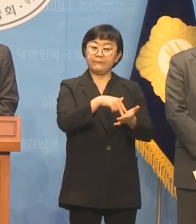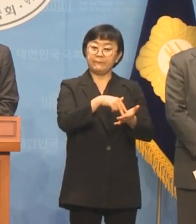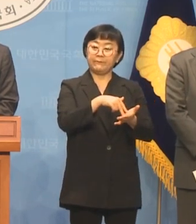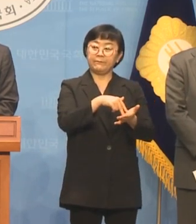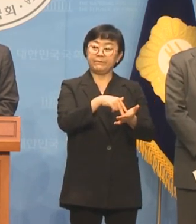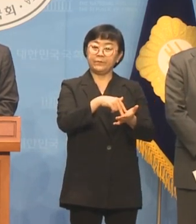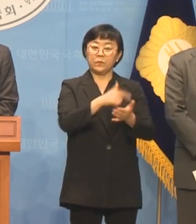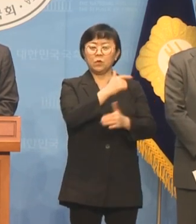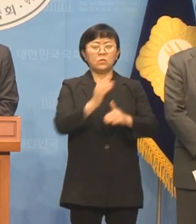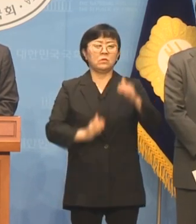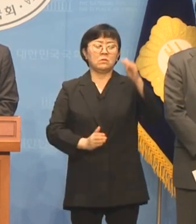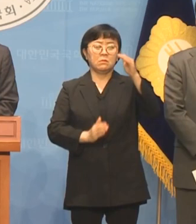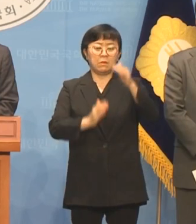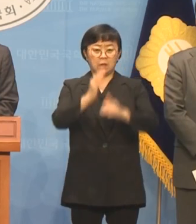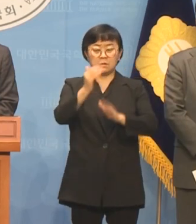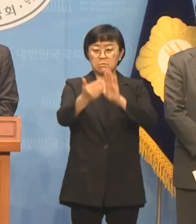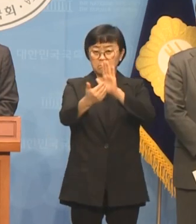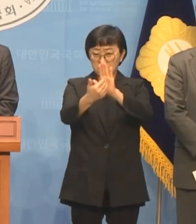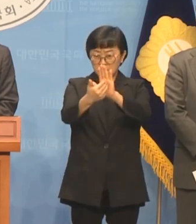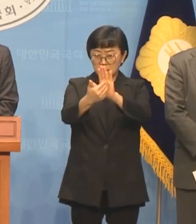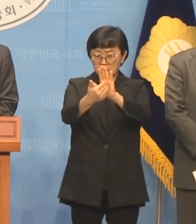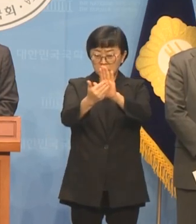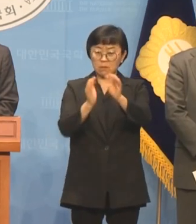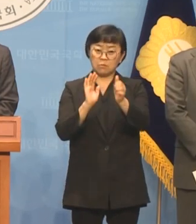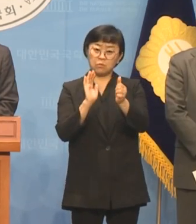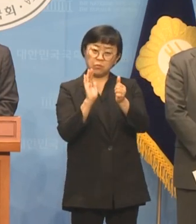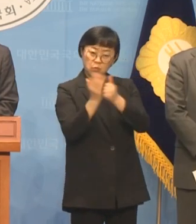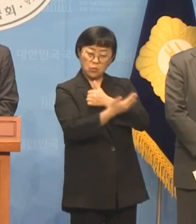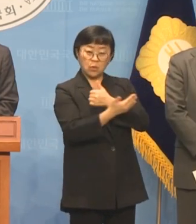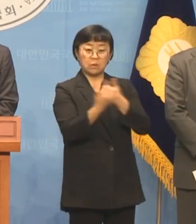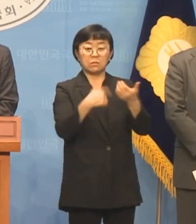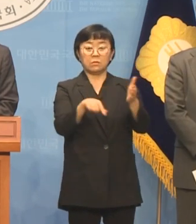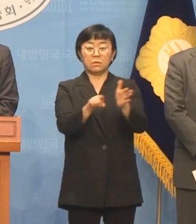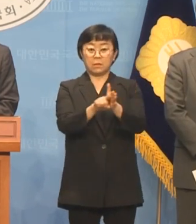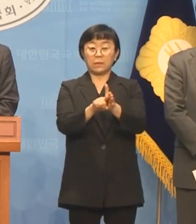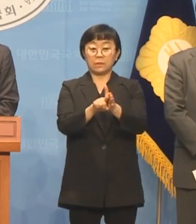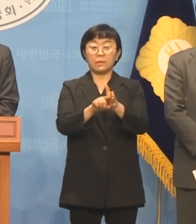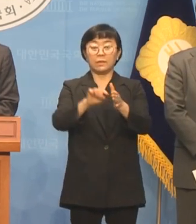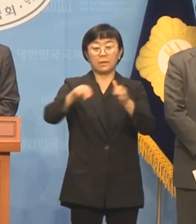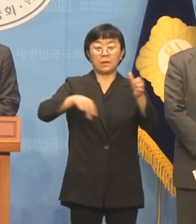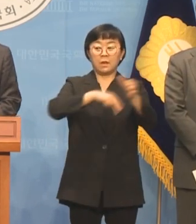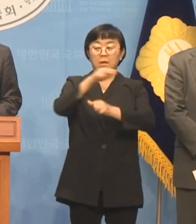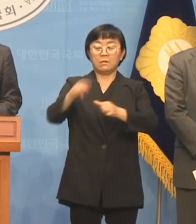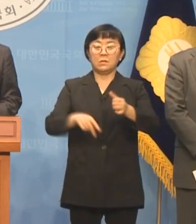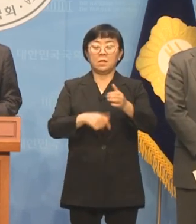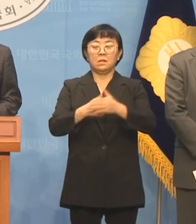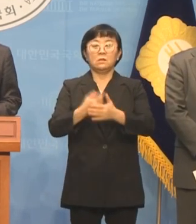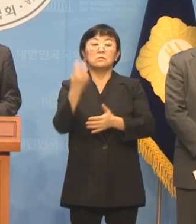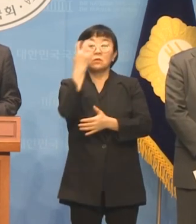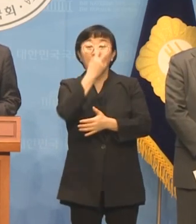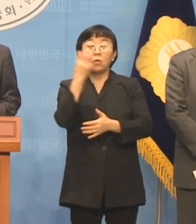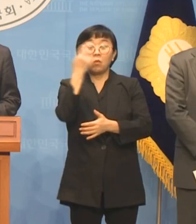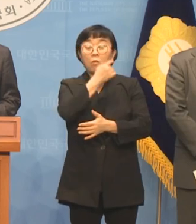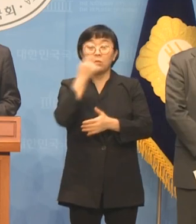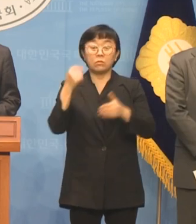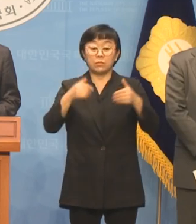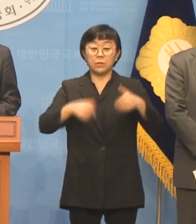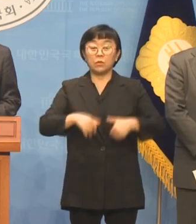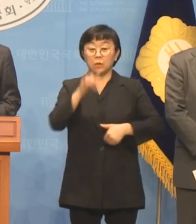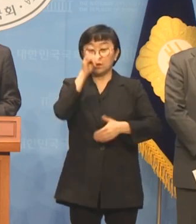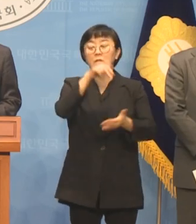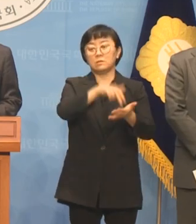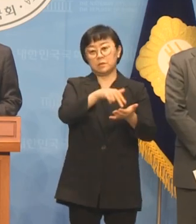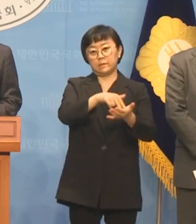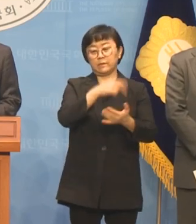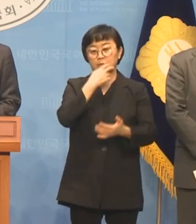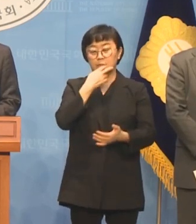이 과잉 경호 논란이 연속되고 있는 상황에서 이 부분에 대한 점검도 필요하다. 뭐 이런